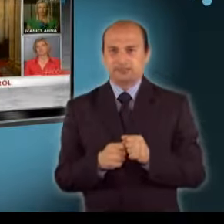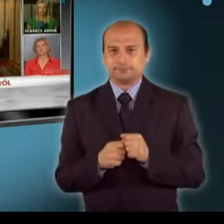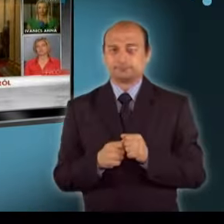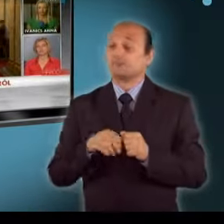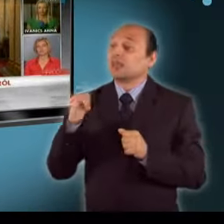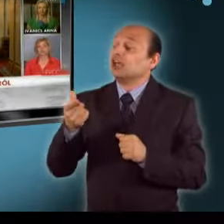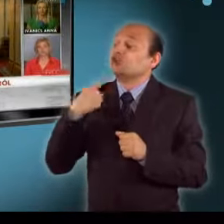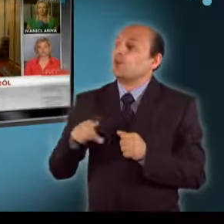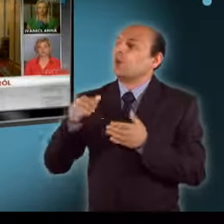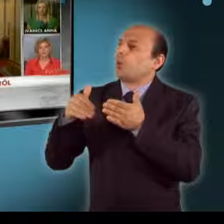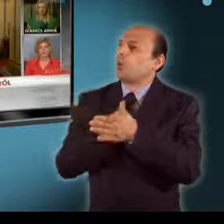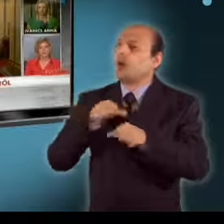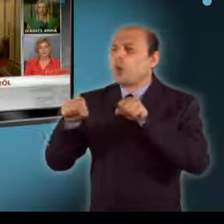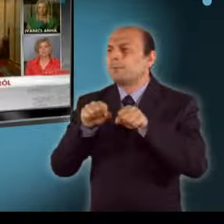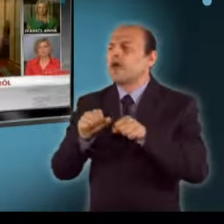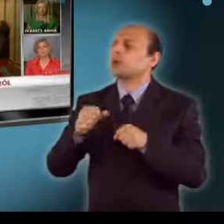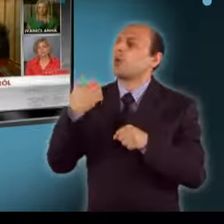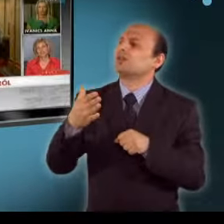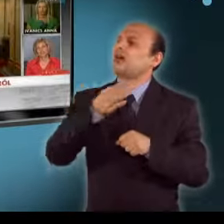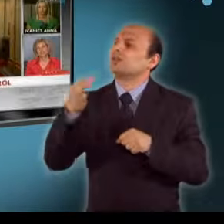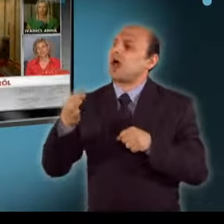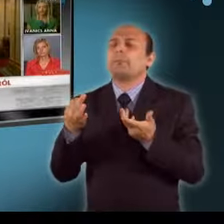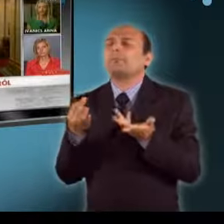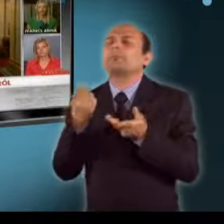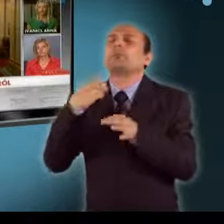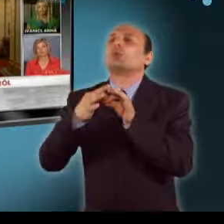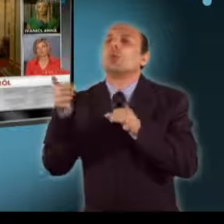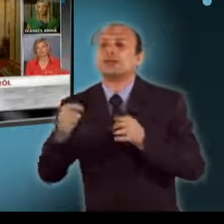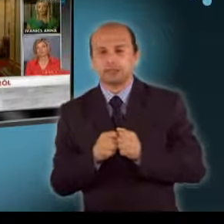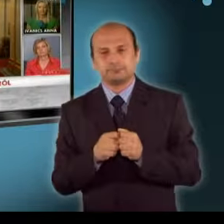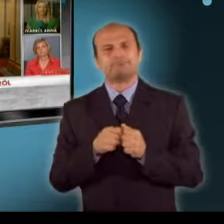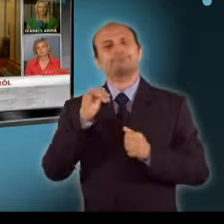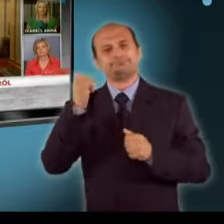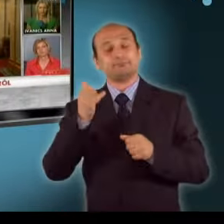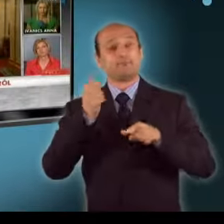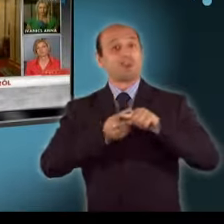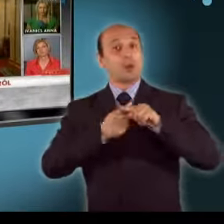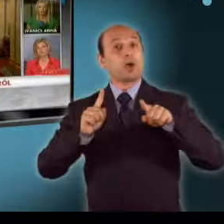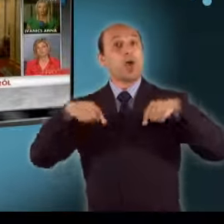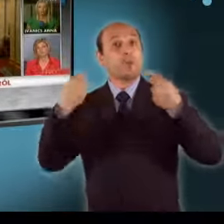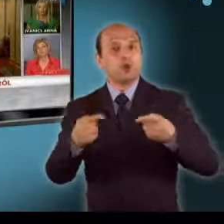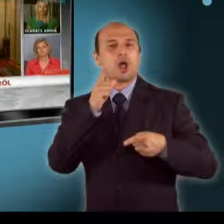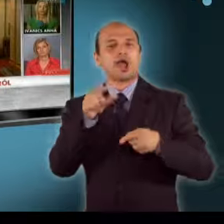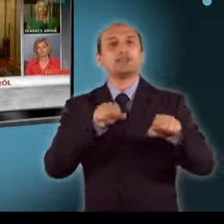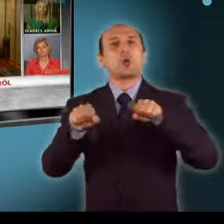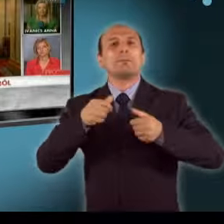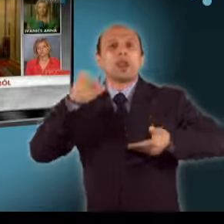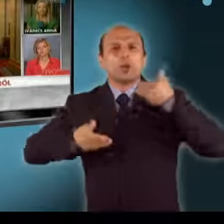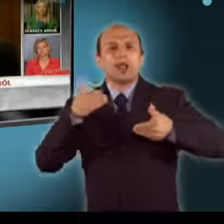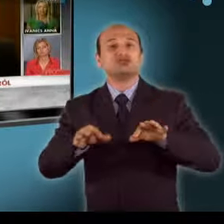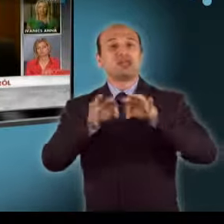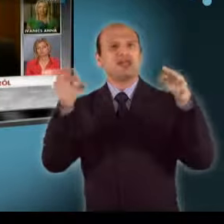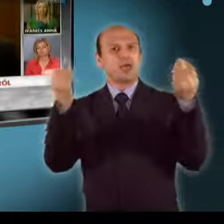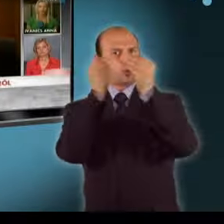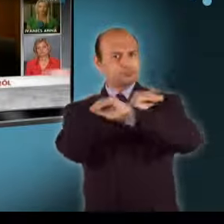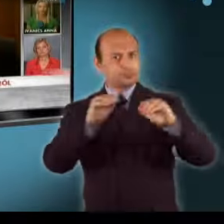Értékelik az új kormány első 50 napját is. Eddig mi hangzott el erről? Csak fél óra múlva lesz nyilvános a kormányülés, de Bajnai Gordon miniszterelnök